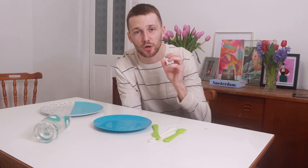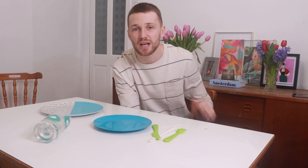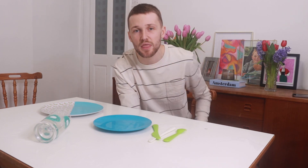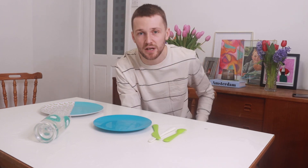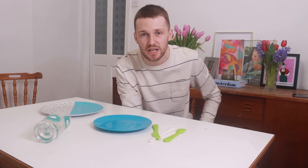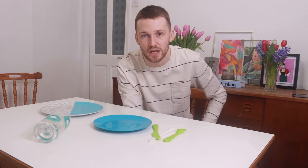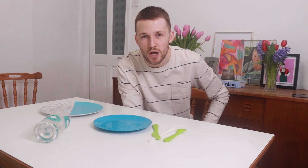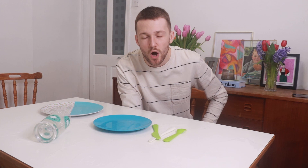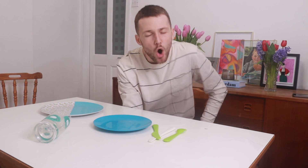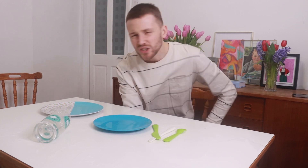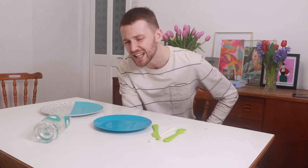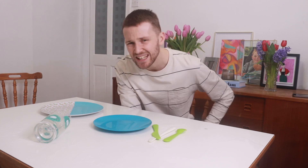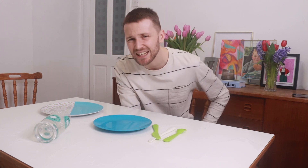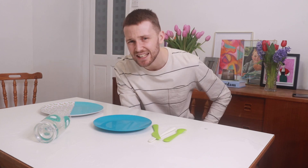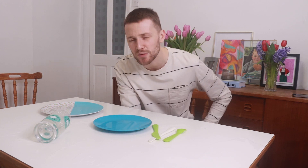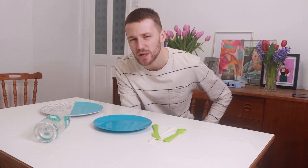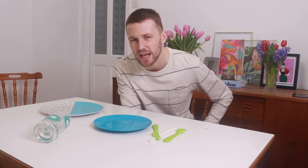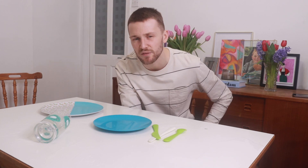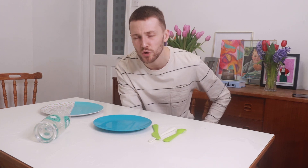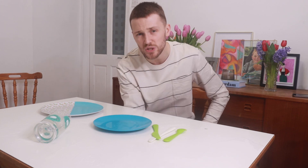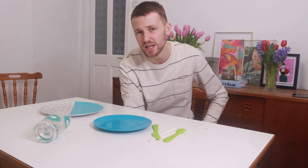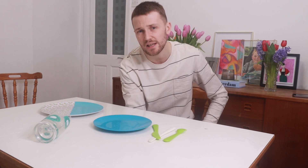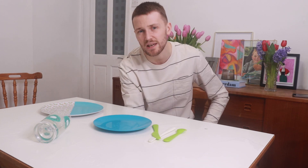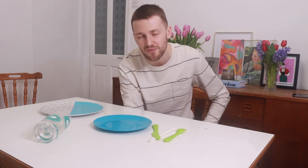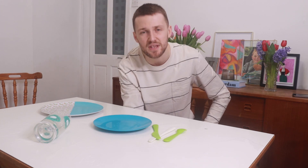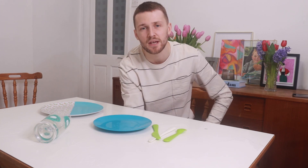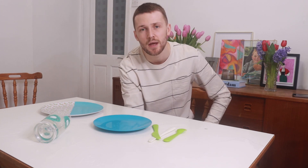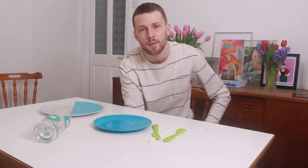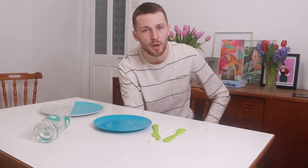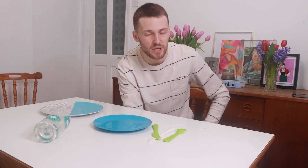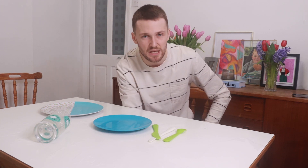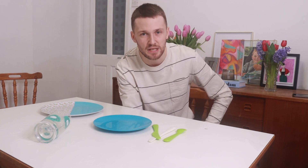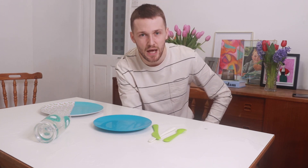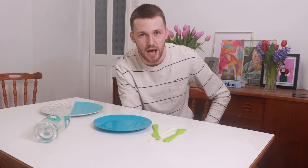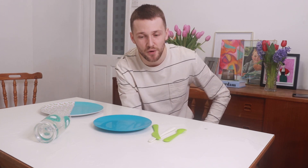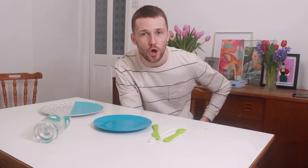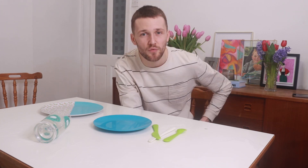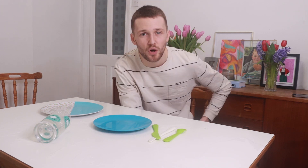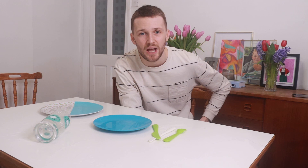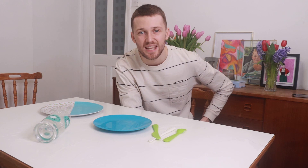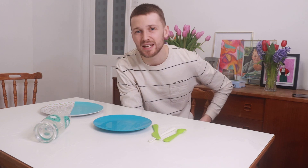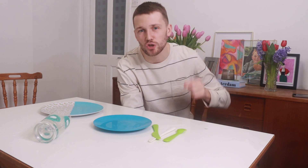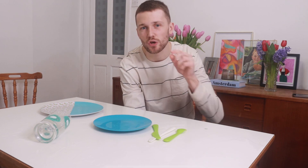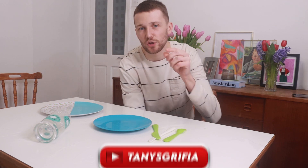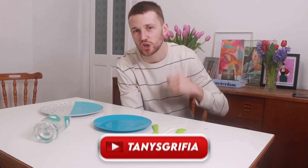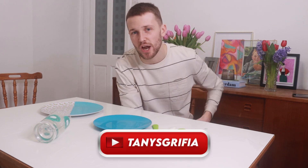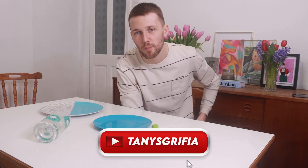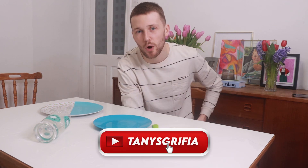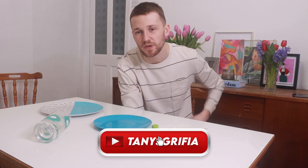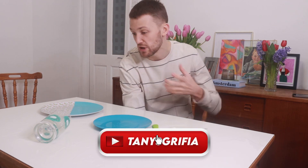gan ddych chi, os ydych chi'n gallu wneud fwy o sgiliau na fi mewn un awr. Cofiwch i danysgrifio i sianel PopT i weld